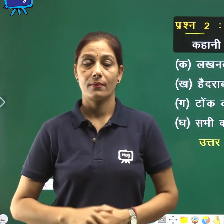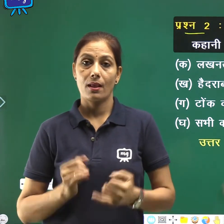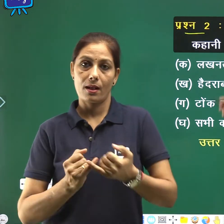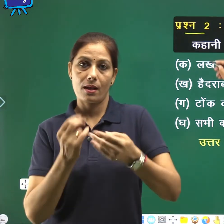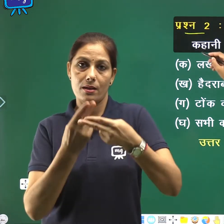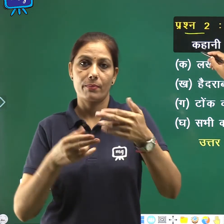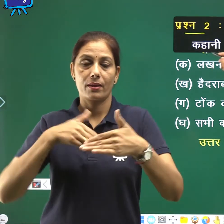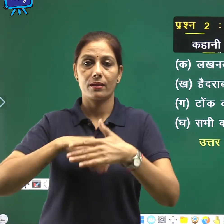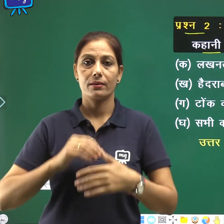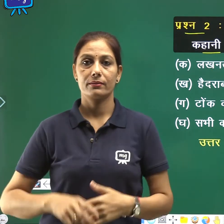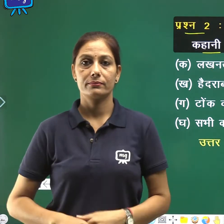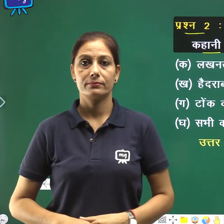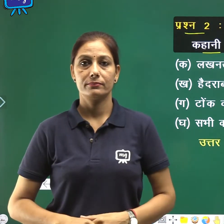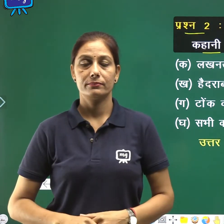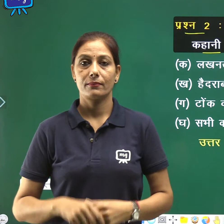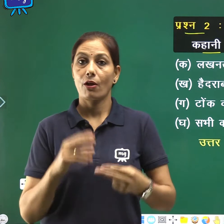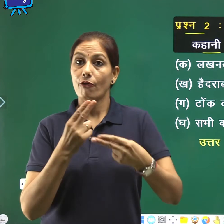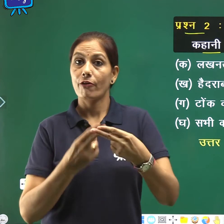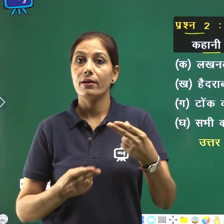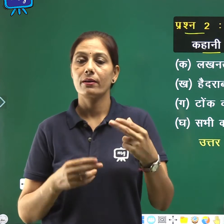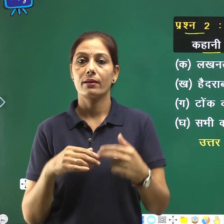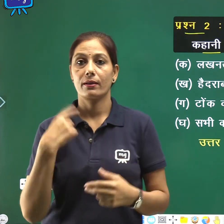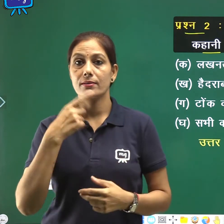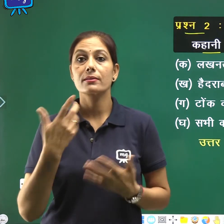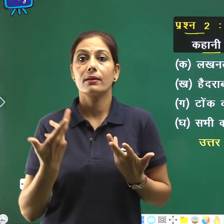कहानी में वर्णन है।